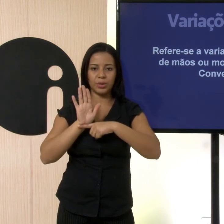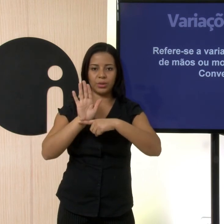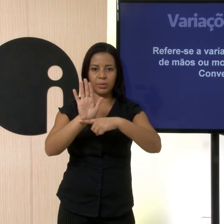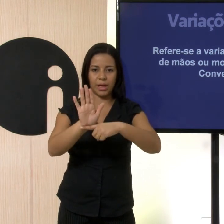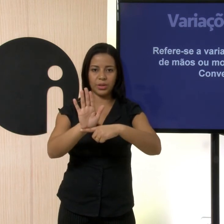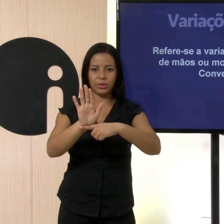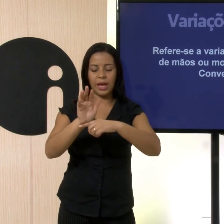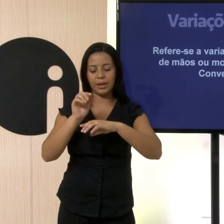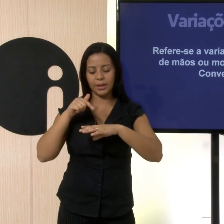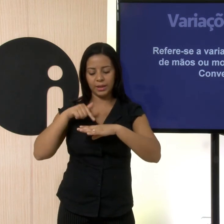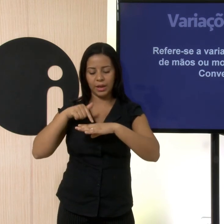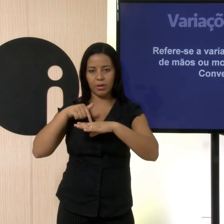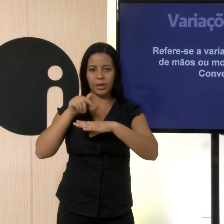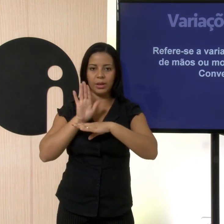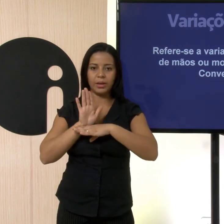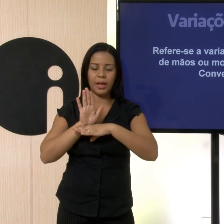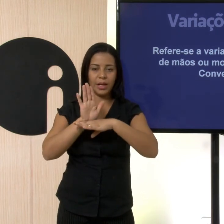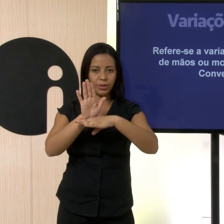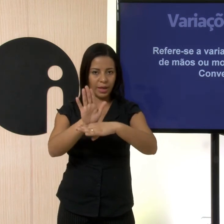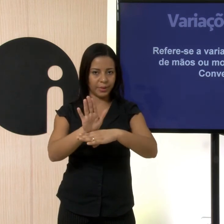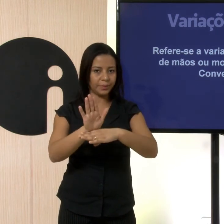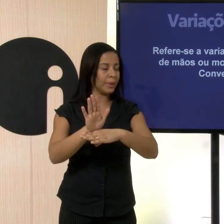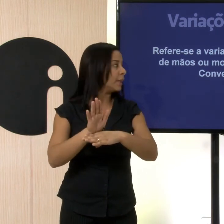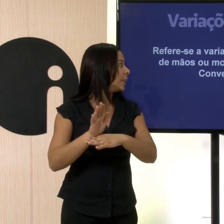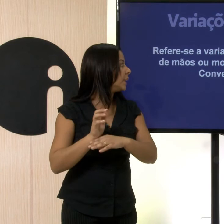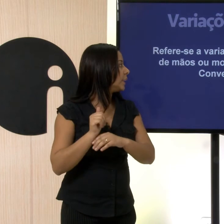Então, ajudar e agora ajudar.